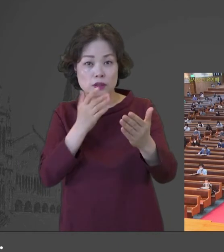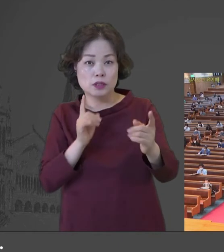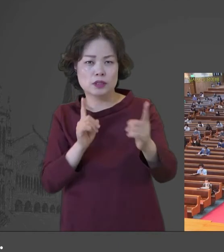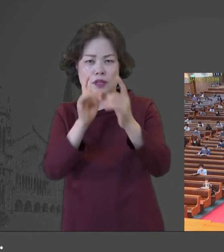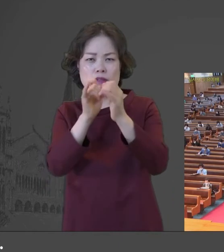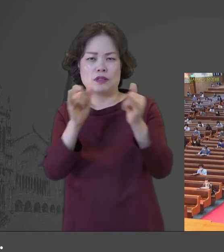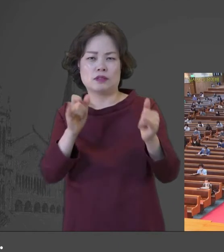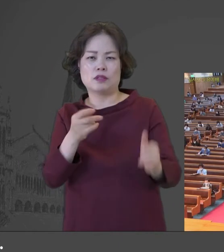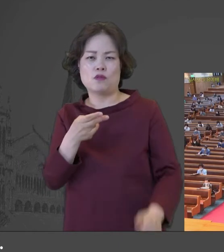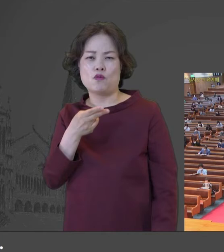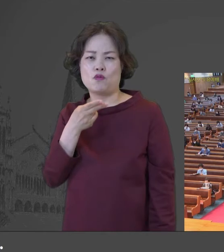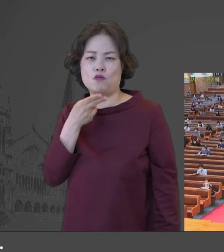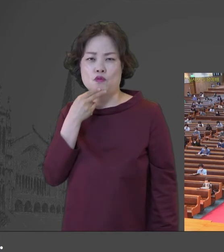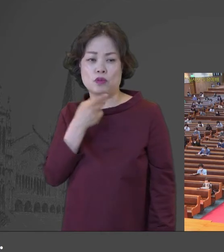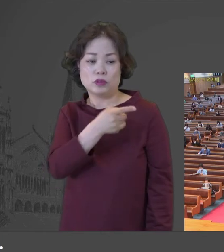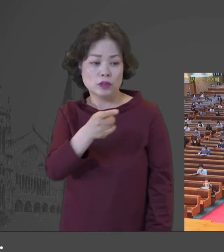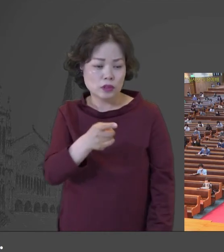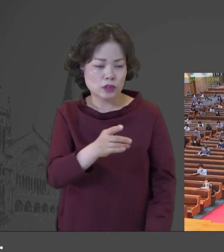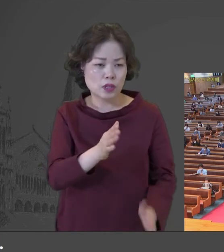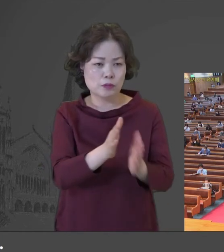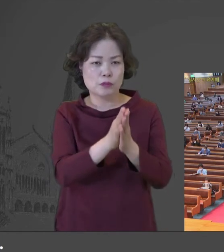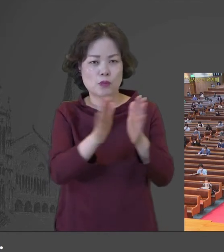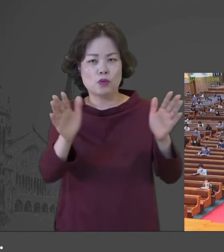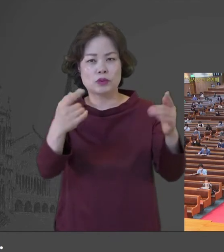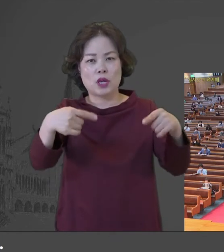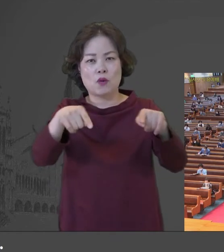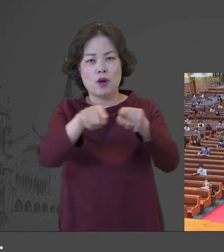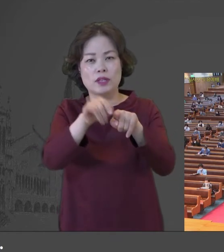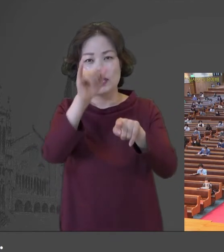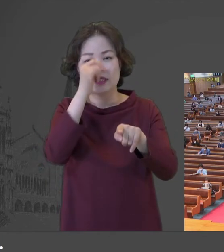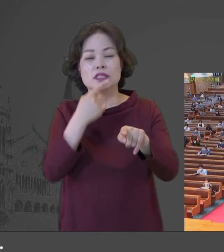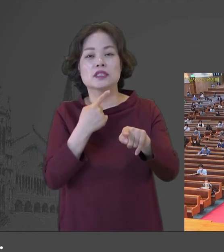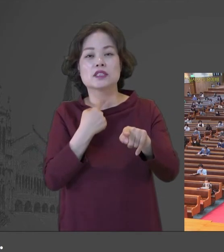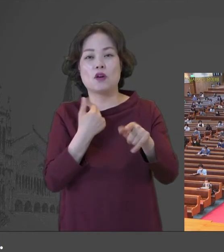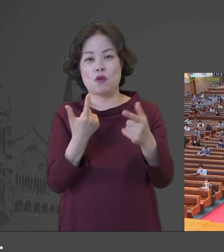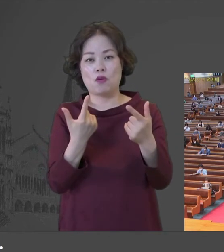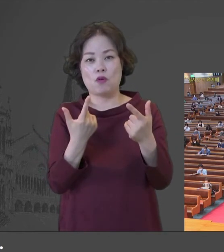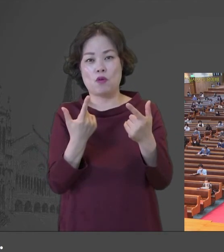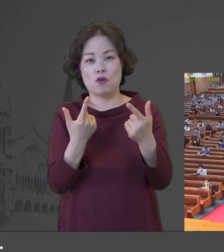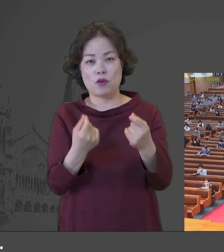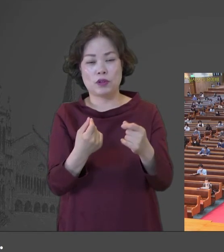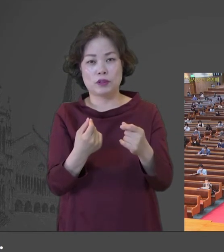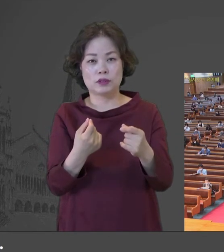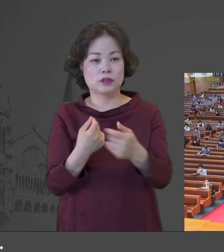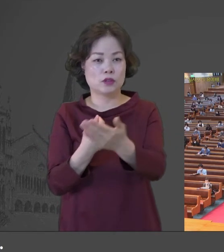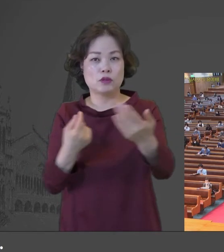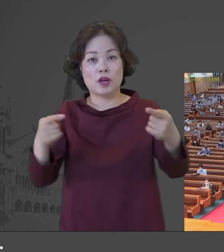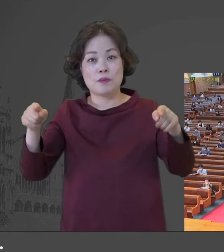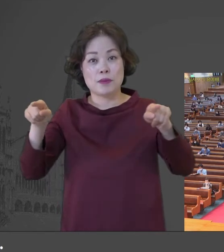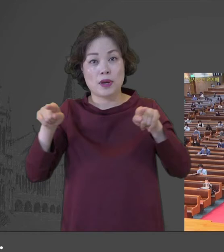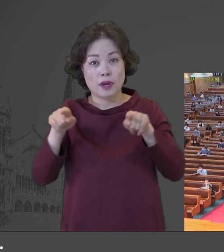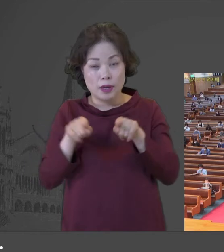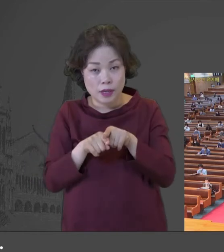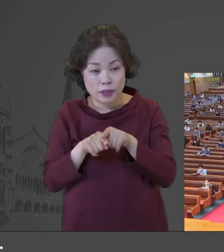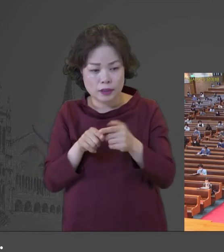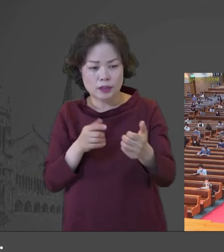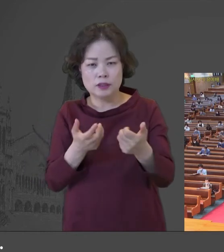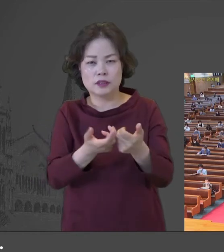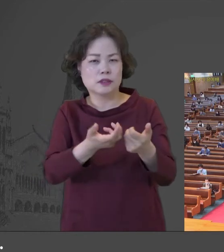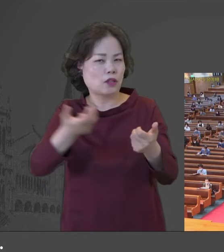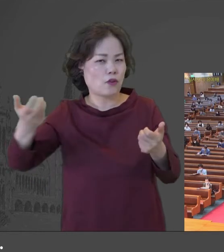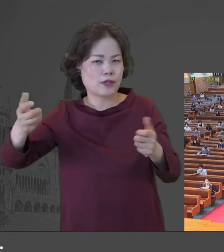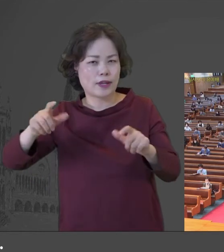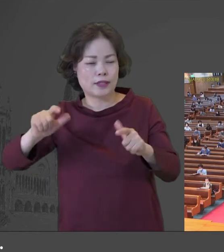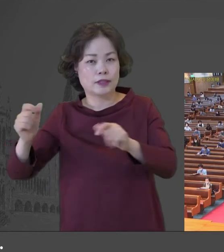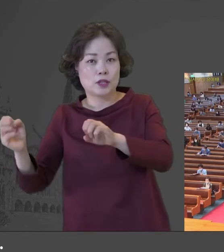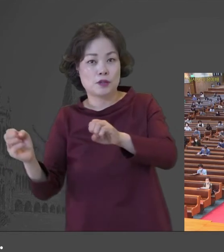자가 없으리니 내가 모세와 함께 있었던 것 같이 너와 함께 있을 것임이니라. 내가 너를 떠나지